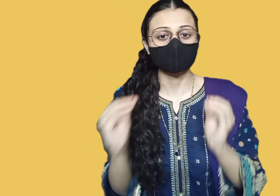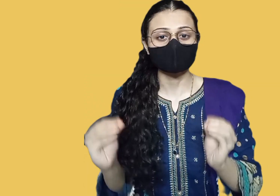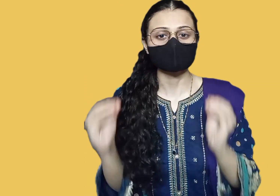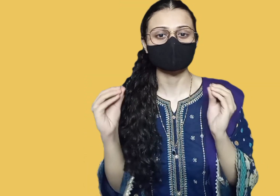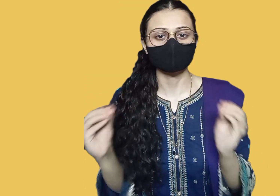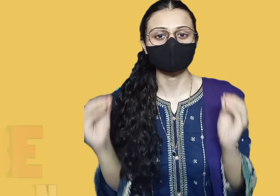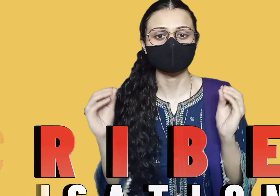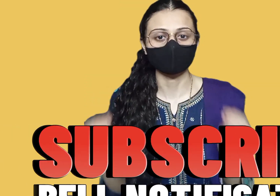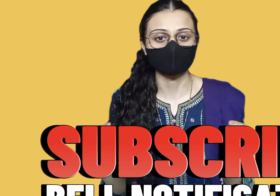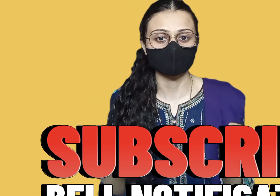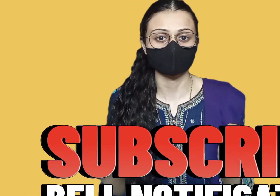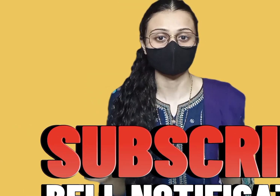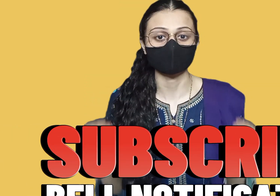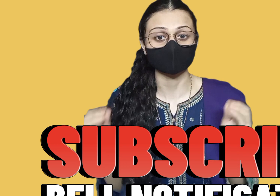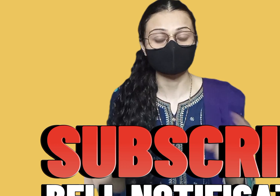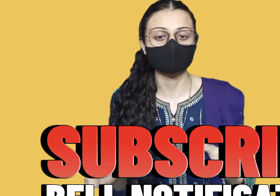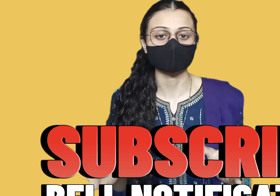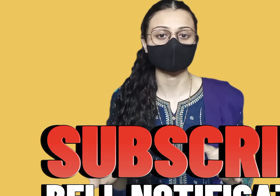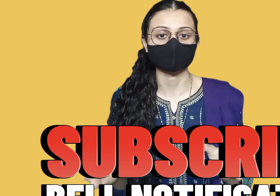छोटी से छोटी मोमेंट जो है वो कैप्चर कर लेते हैं